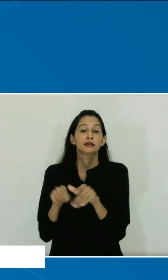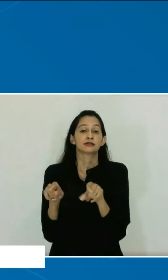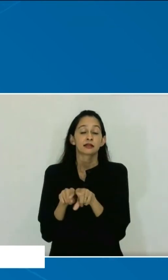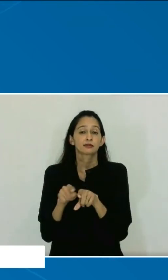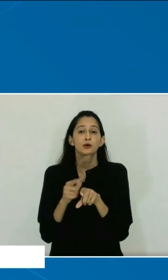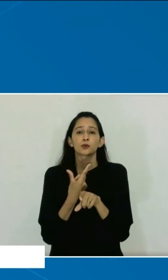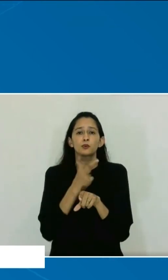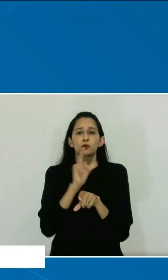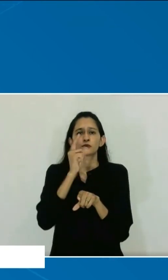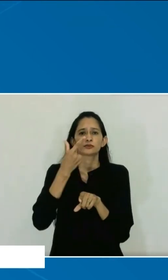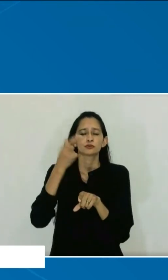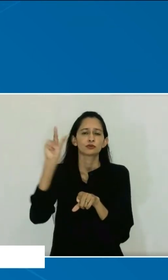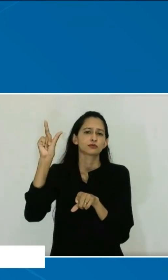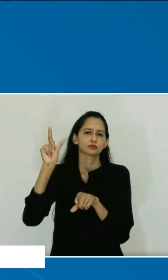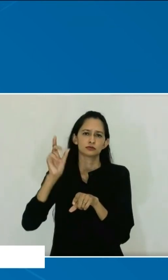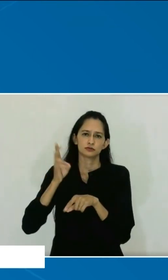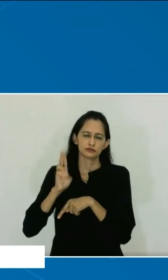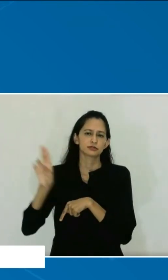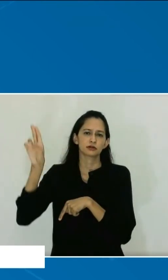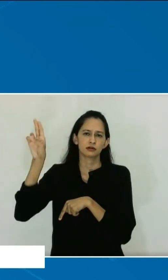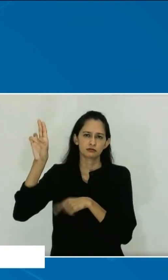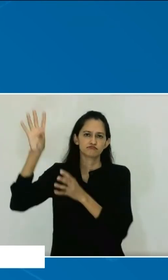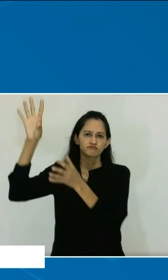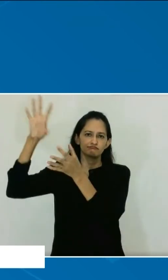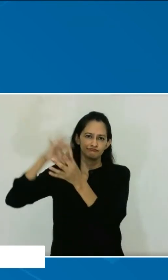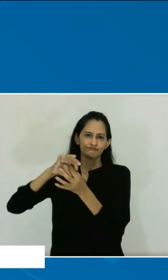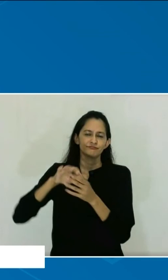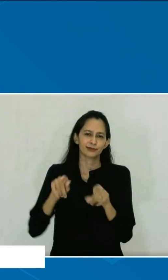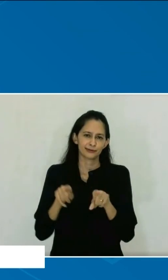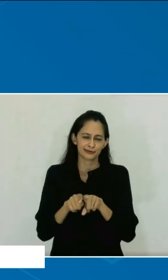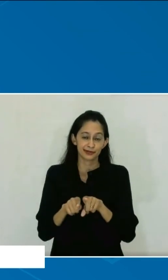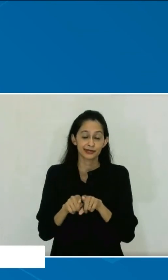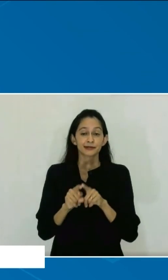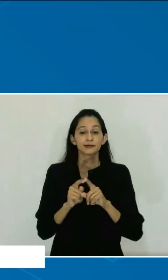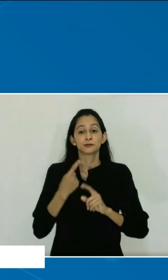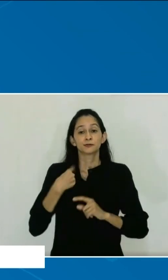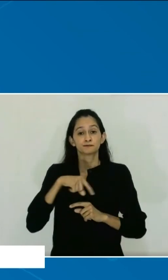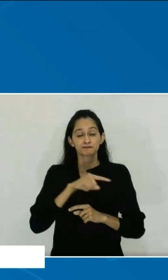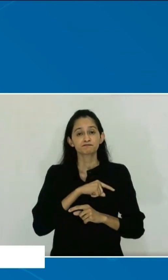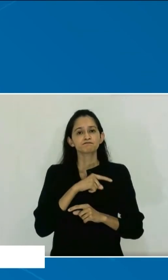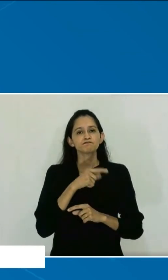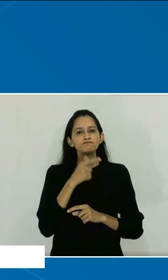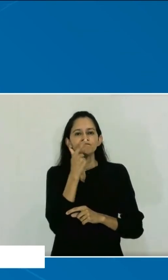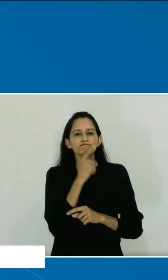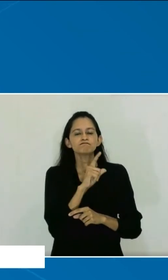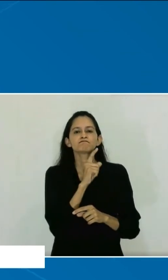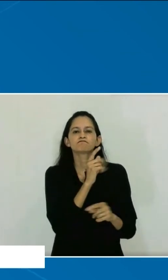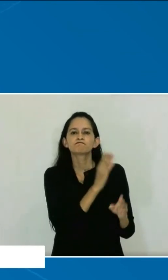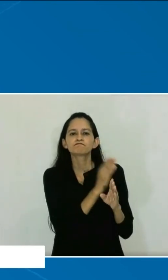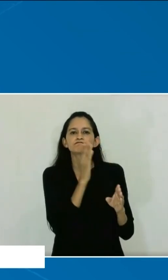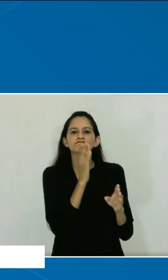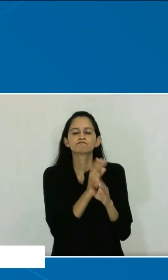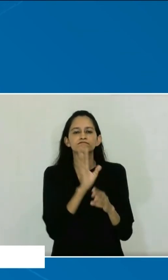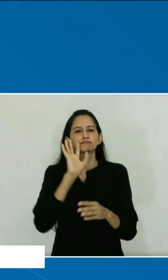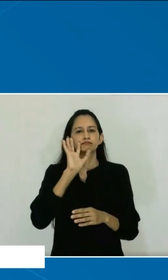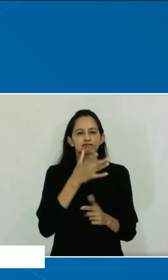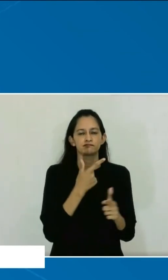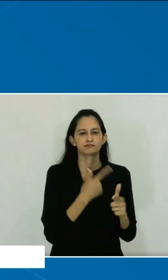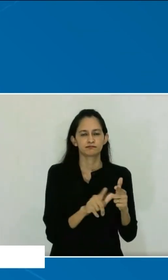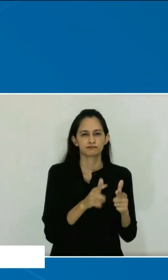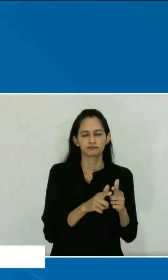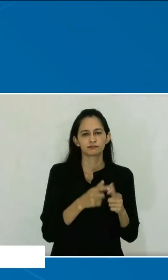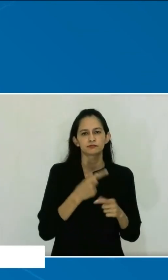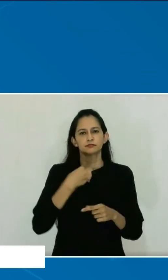várias universidades. Então, assim, nós encontramos soluções, nós